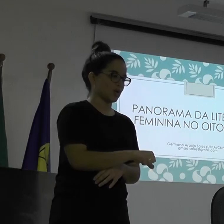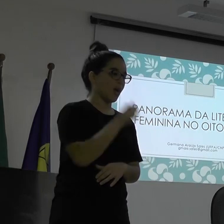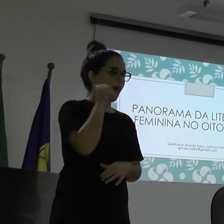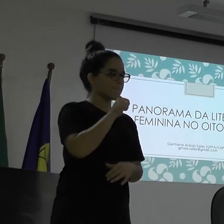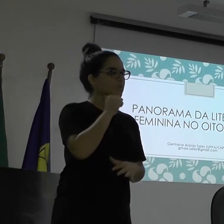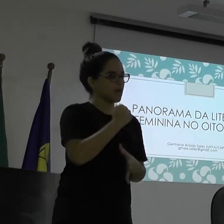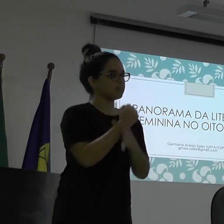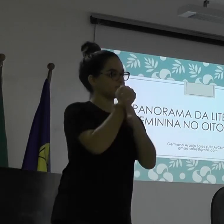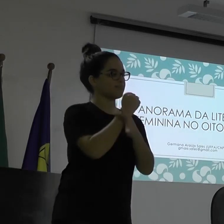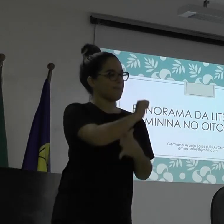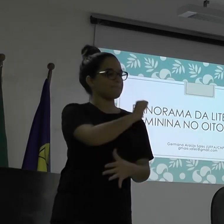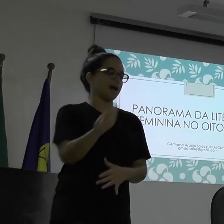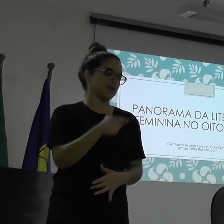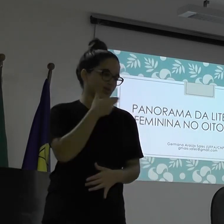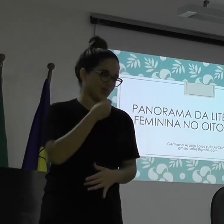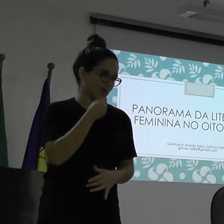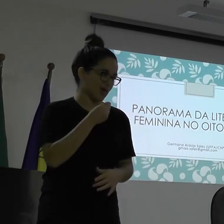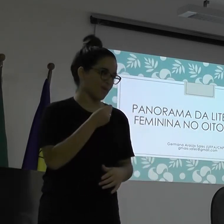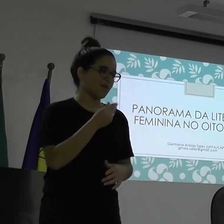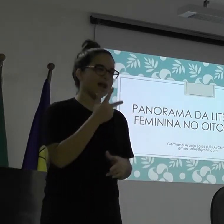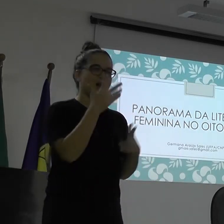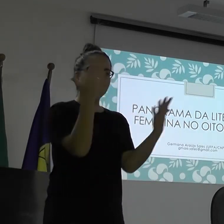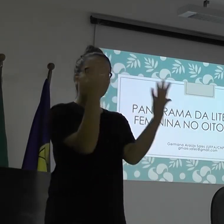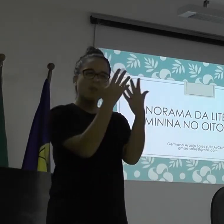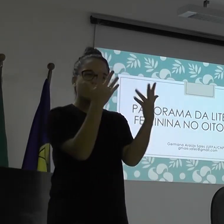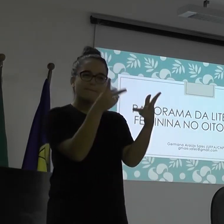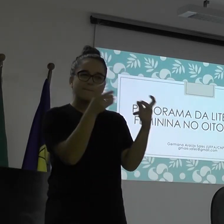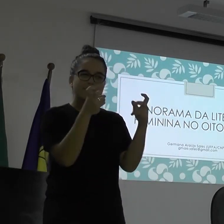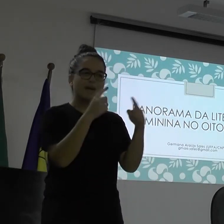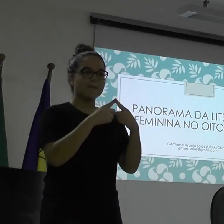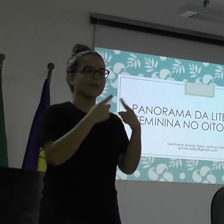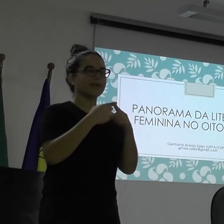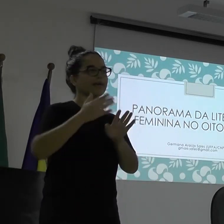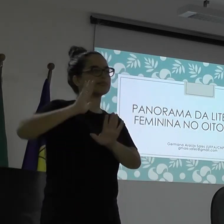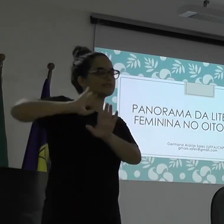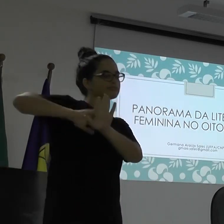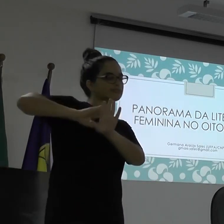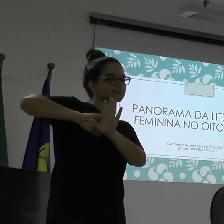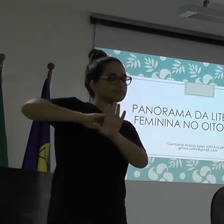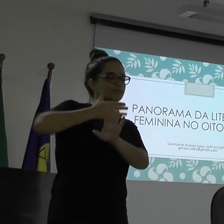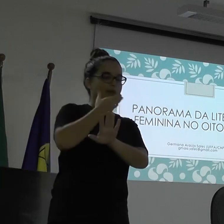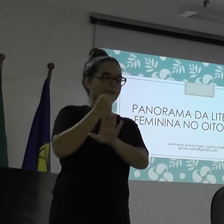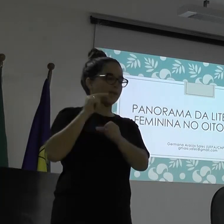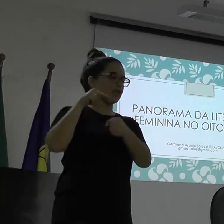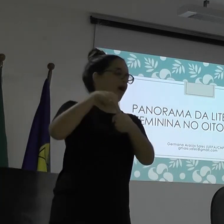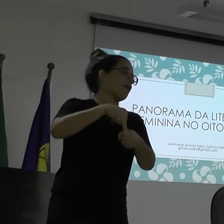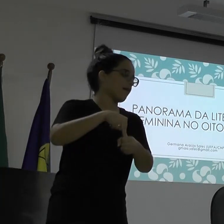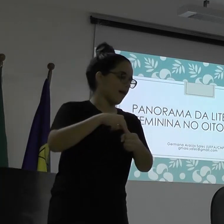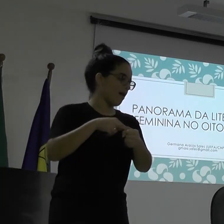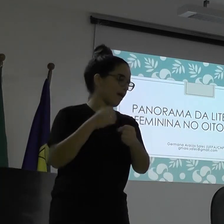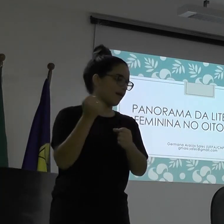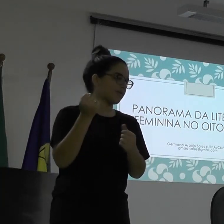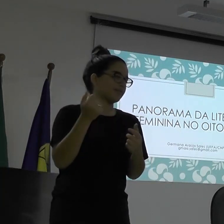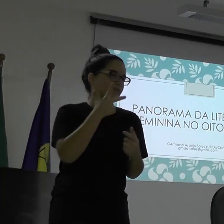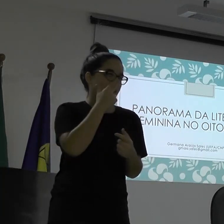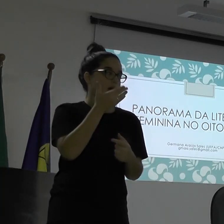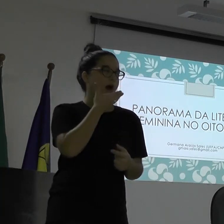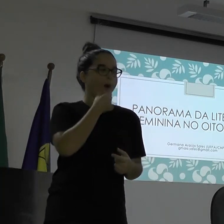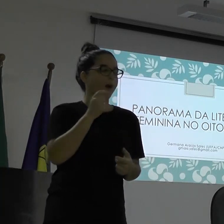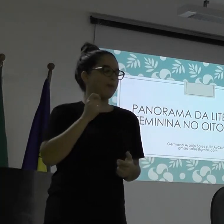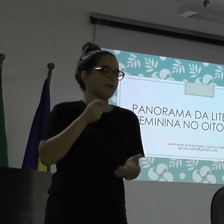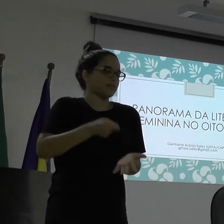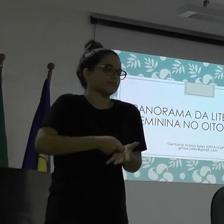porque tem todo um estofo de cultura patriarcal por trás para dar essa falsa